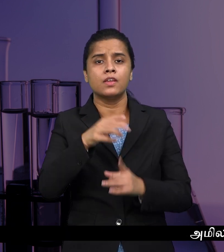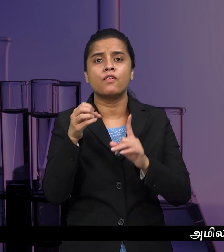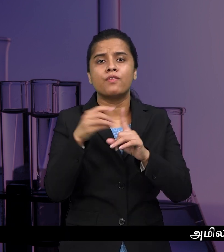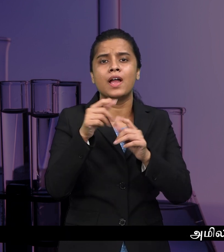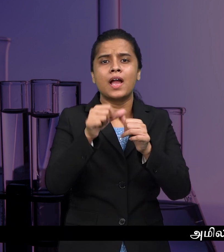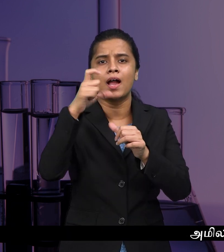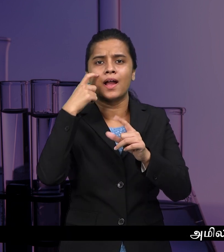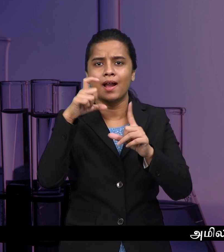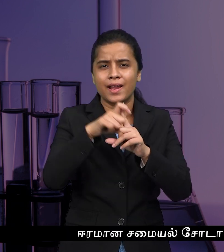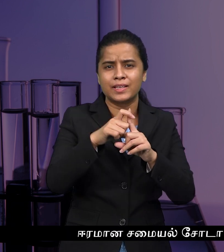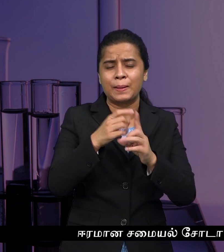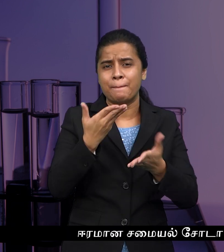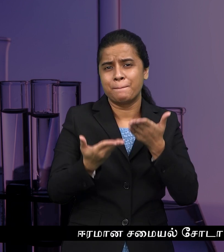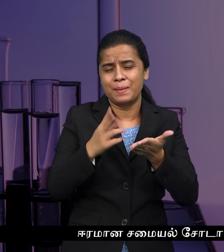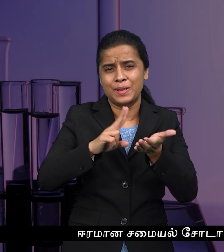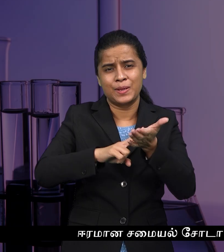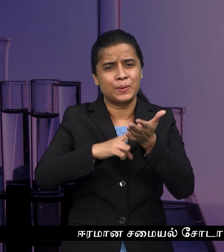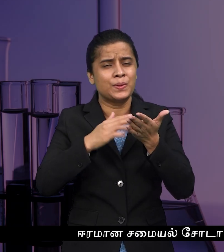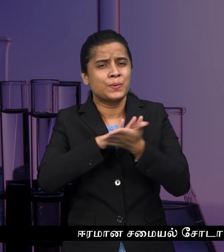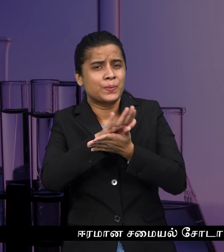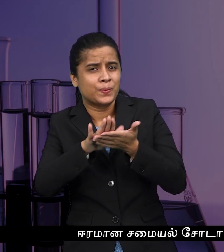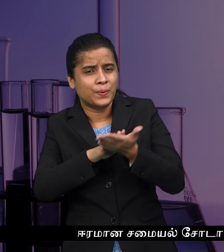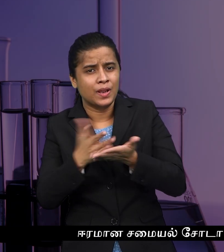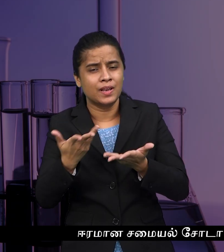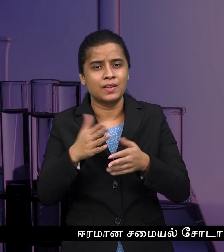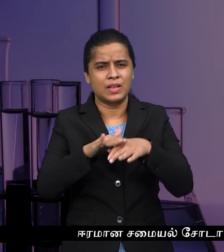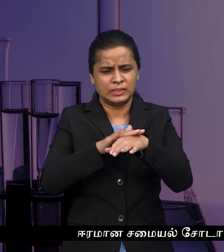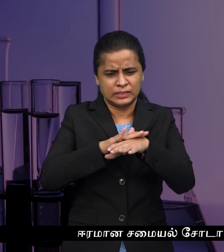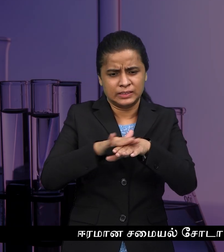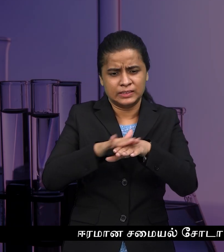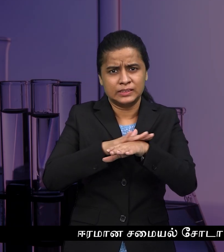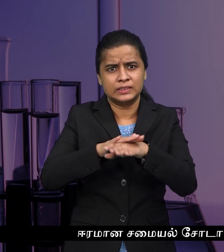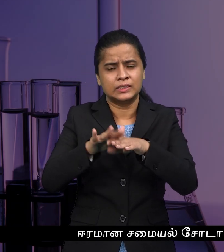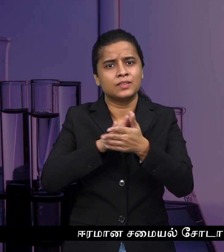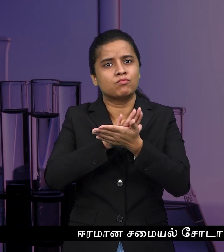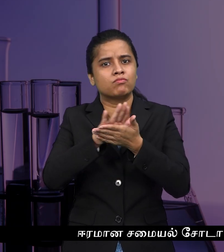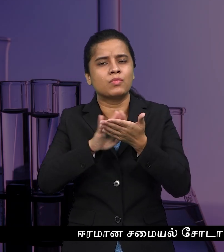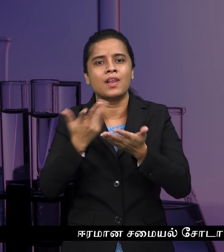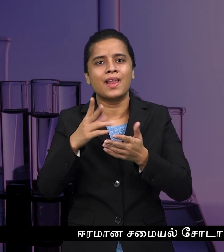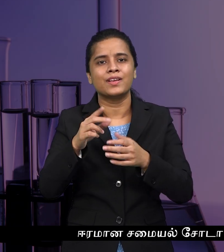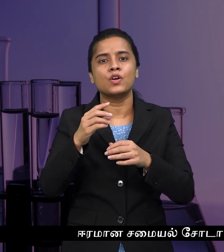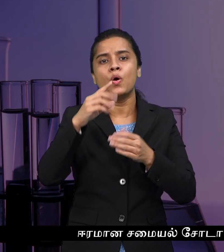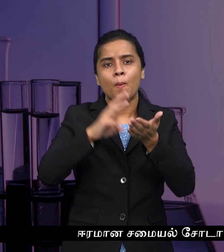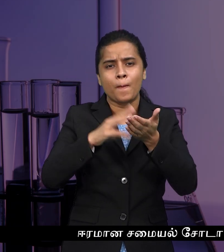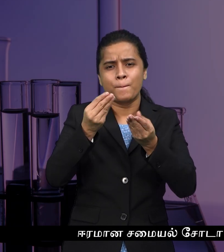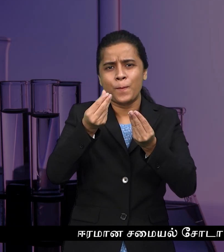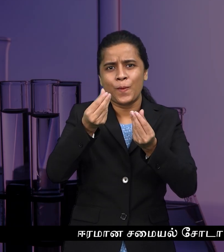அமிலத்தின் விளைவை ஈரமான சமையல் சோடா, அதாவது சோடியம் ஹைட்ரஜன் கார்பனேட்